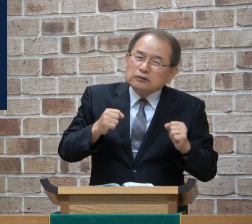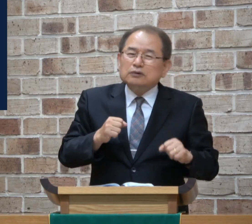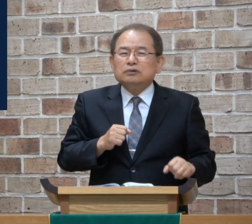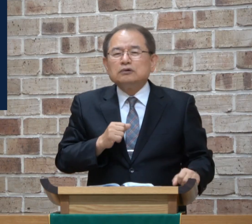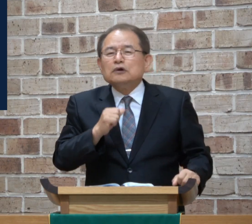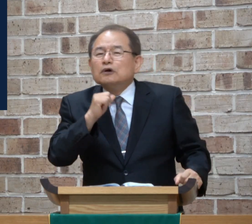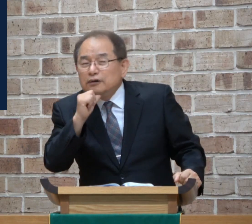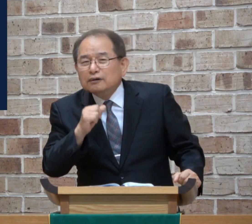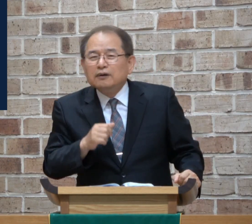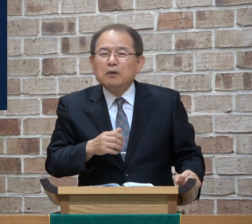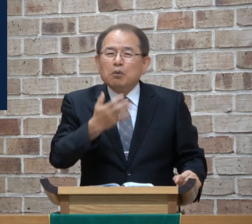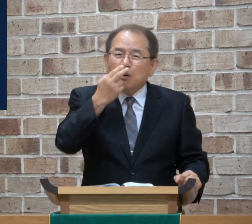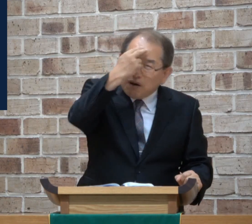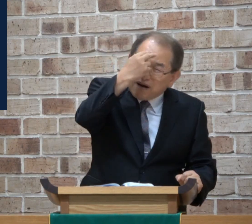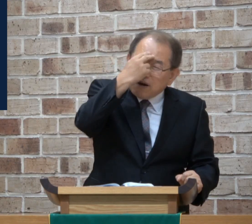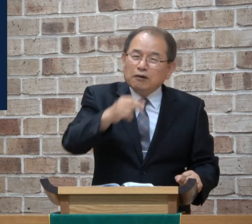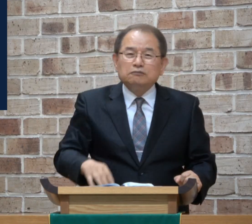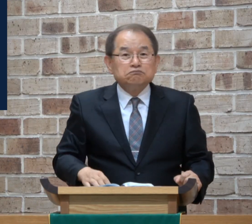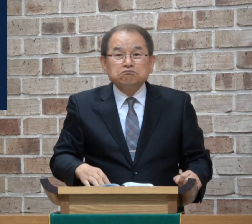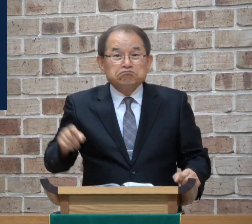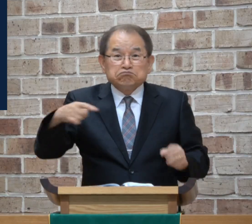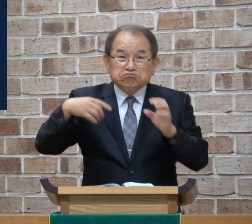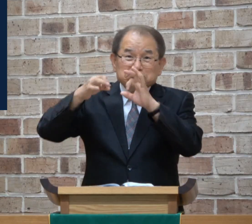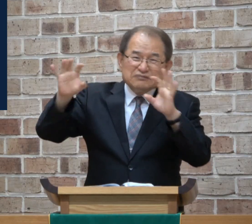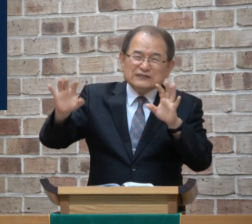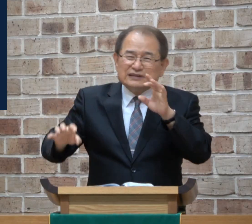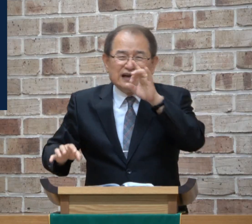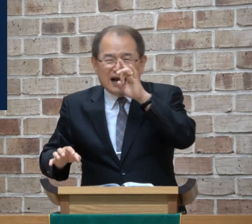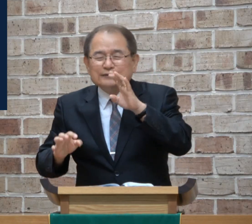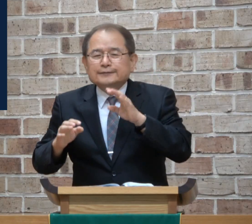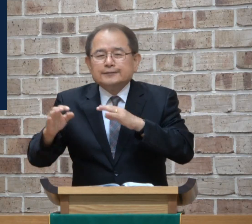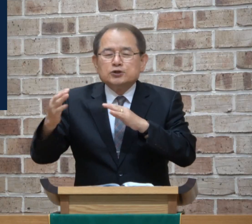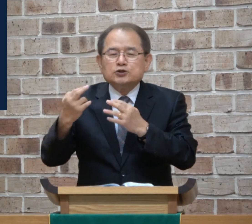어려운 사람을 도와주고 손길이 필요한 사람을 도우는 것도 훈련입니다.